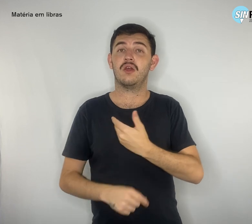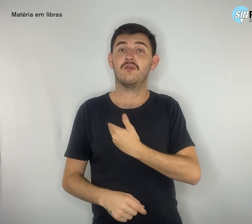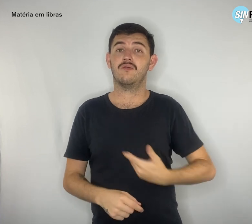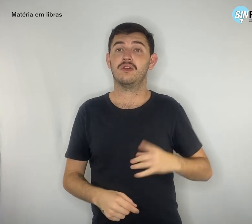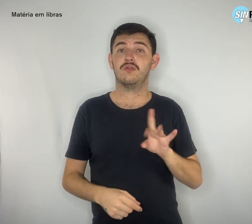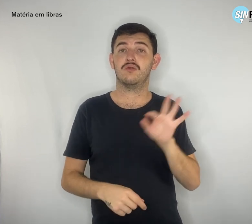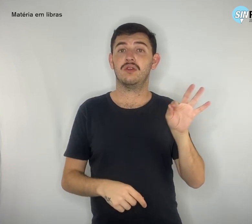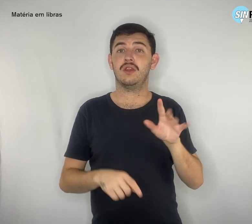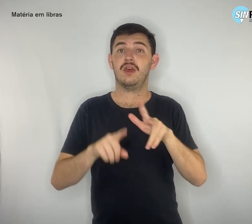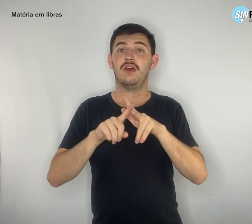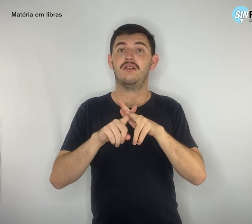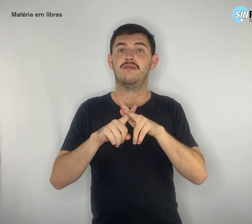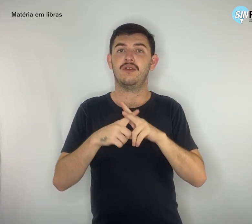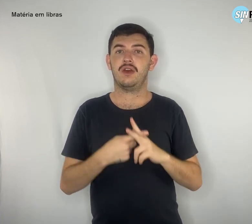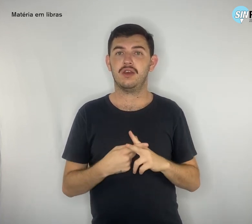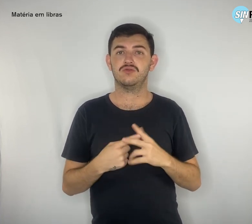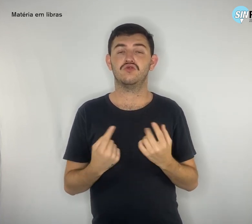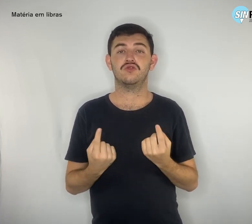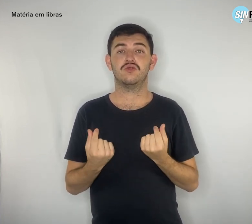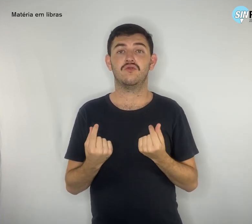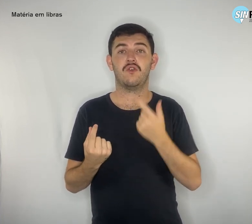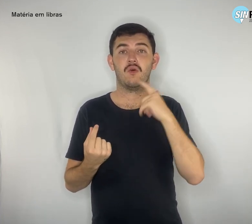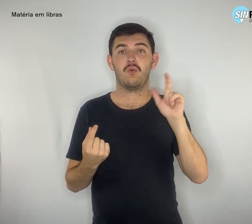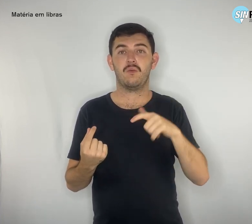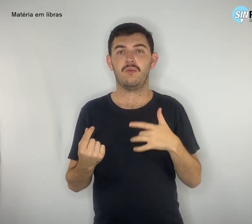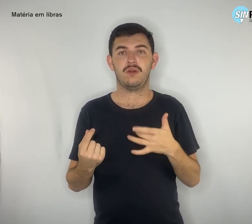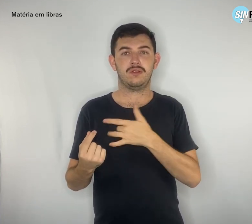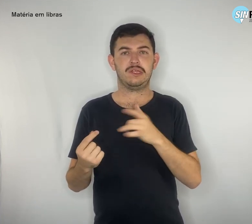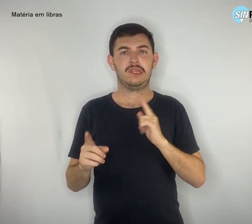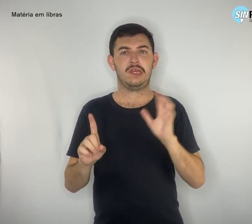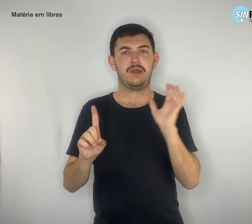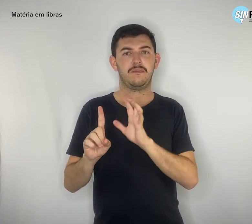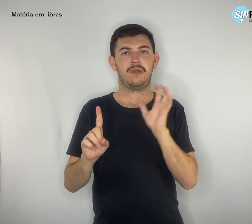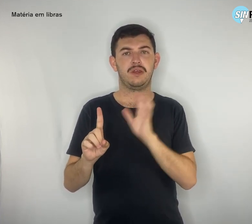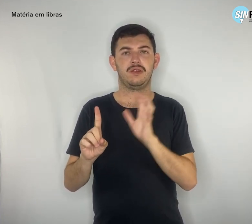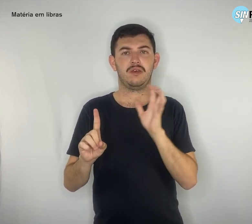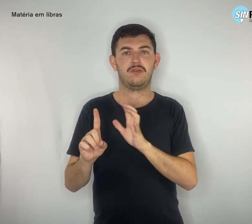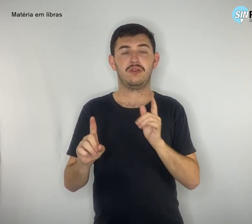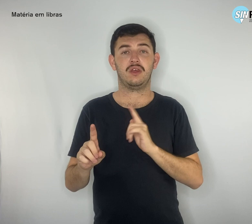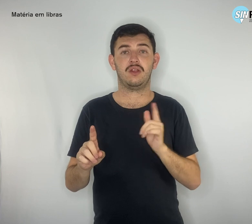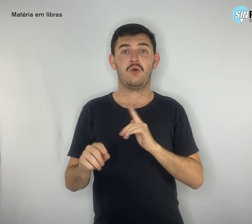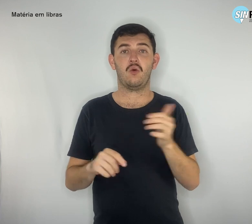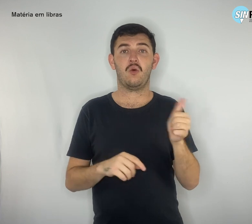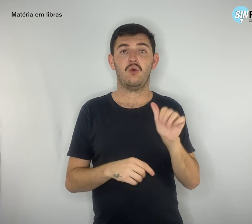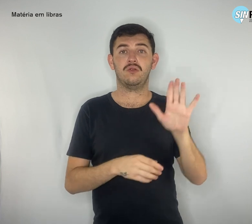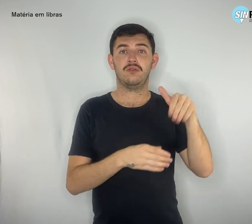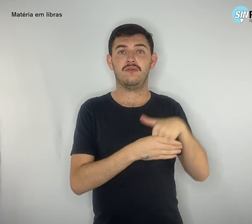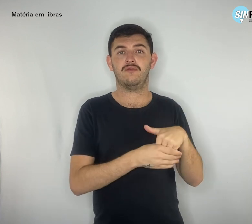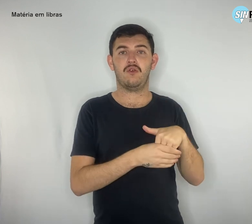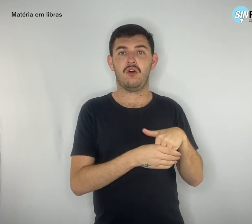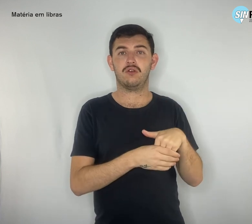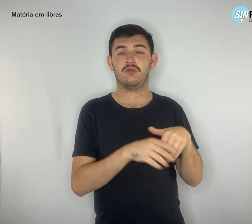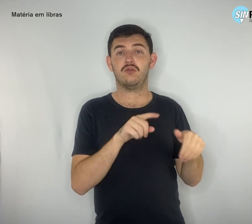saúde mesmo com a pressão por 11 votos a oito o pdl foi